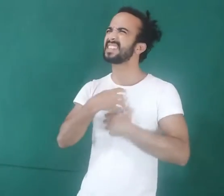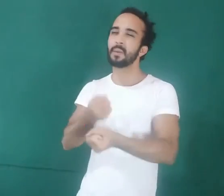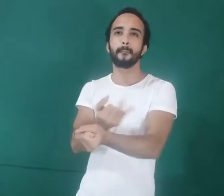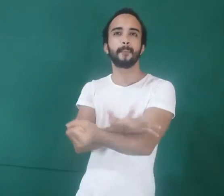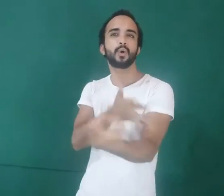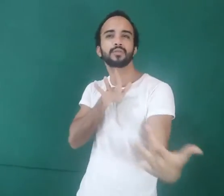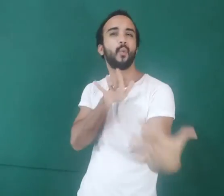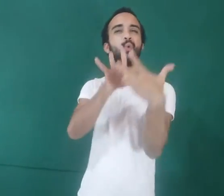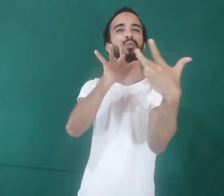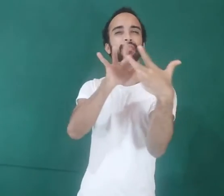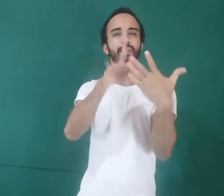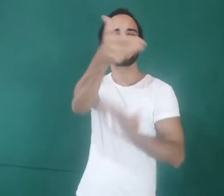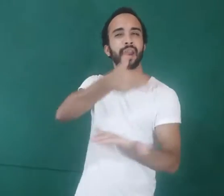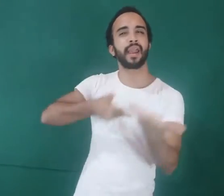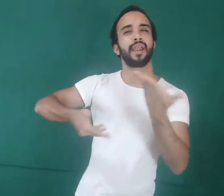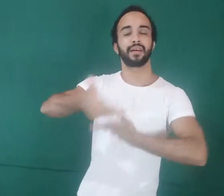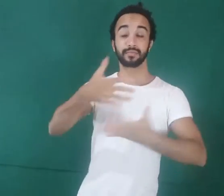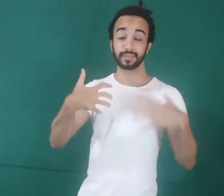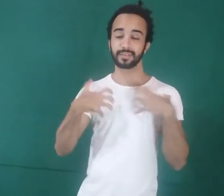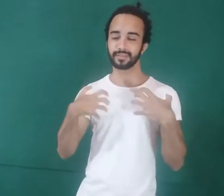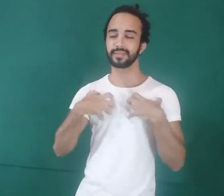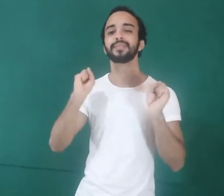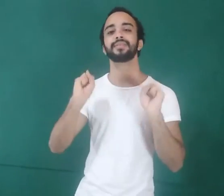emocionada. Eu tô sentindo a troca. E imagina que isso pode